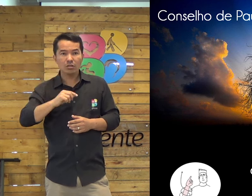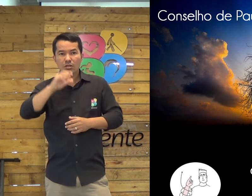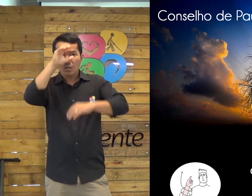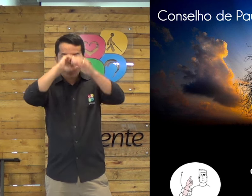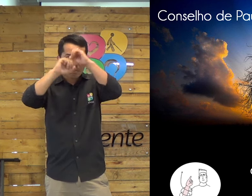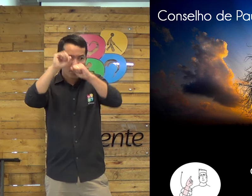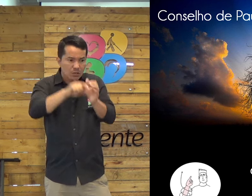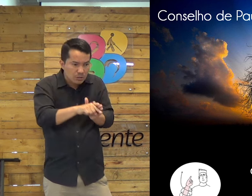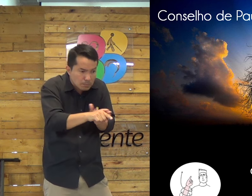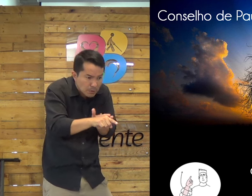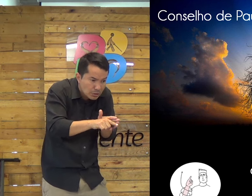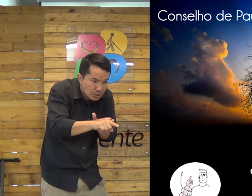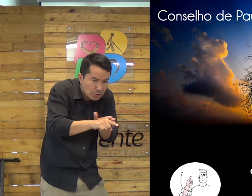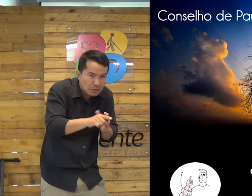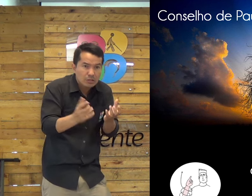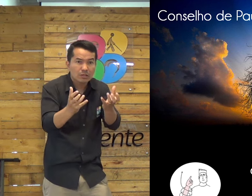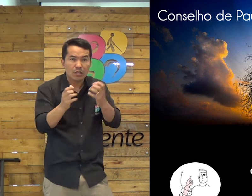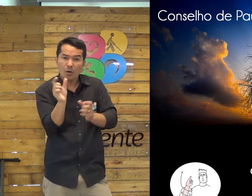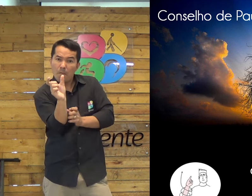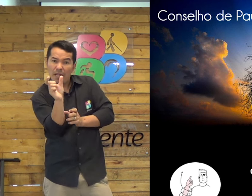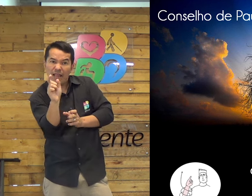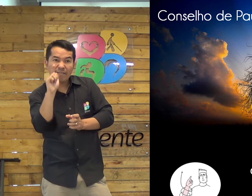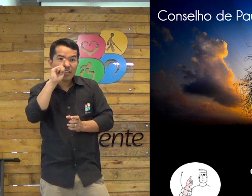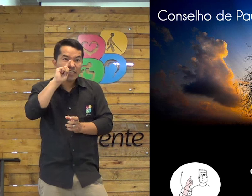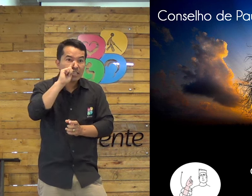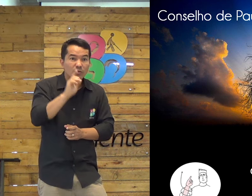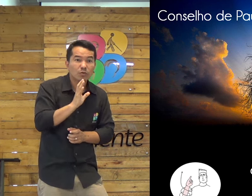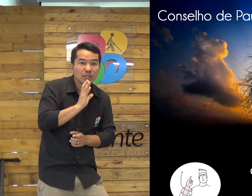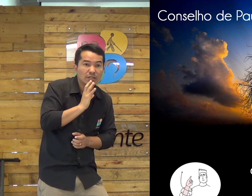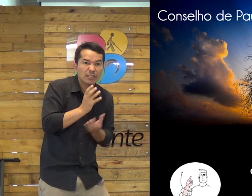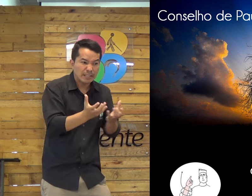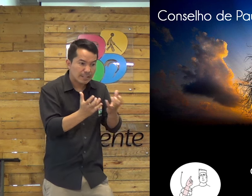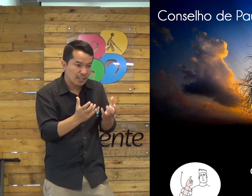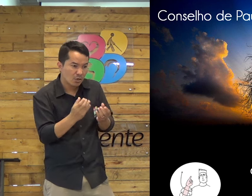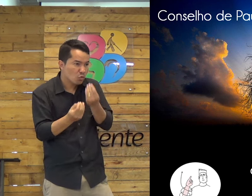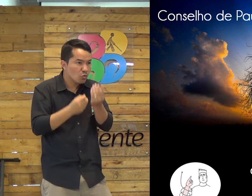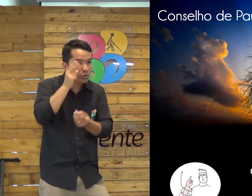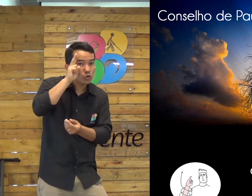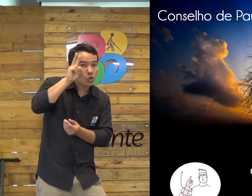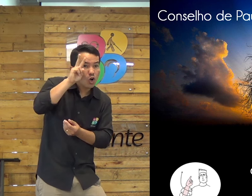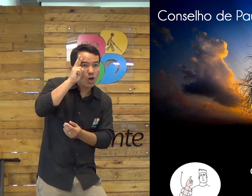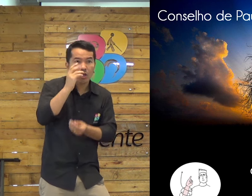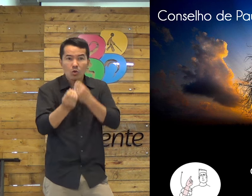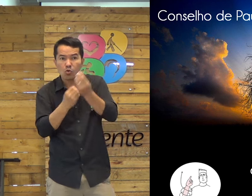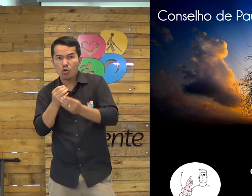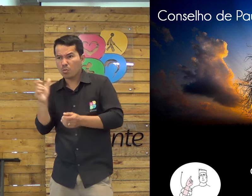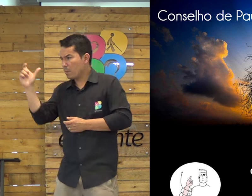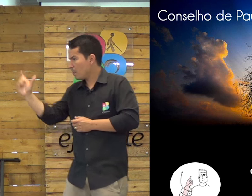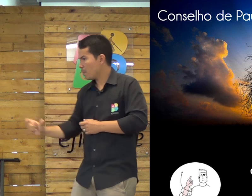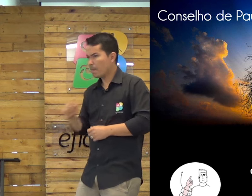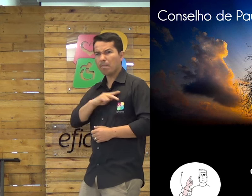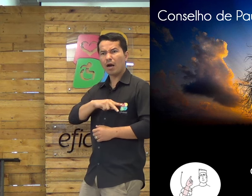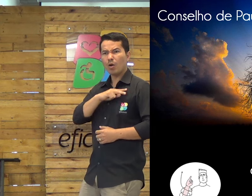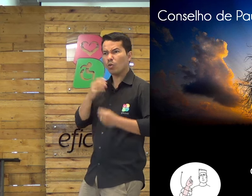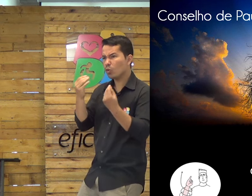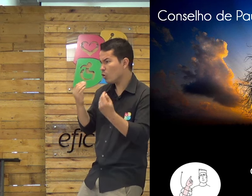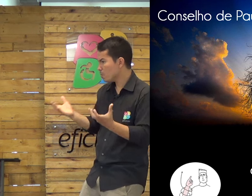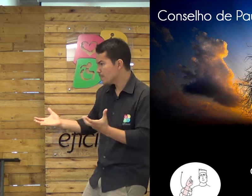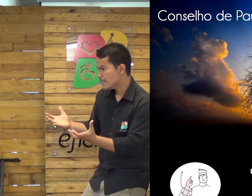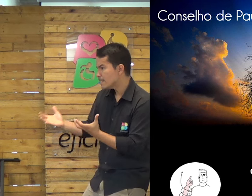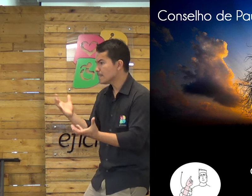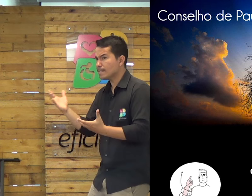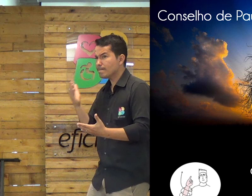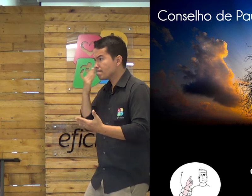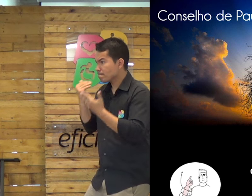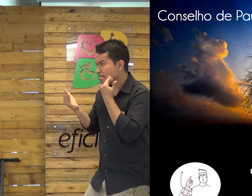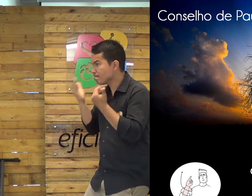Leio. Todos os dias eu quero aprender. E eu, tem uma palavra grega que eu não conheço. Aí eu quero conhecer. Busco conhecer a história.